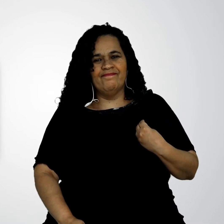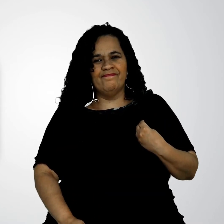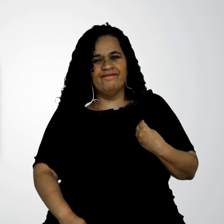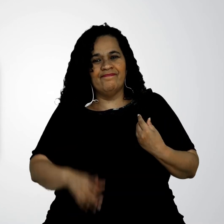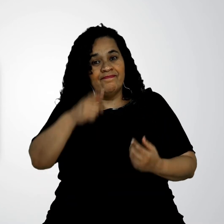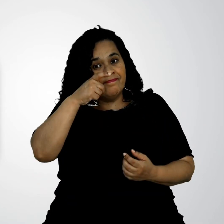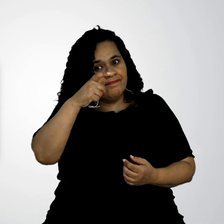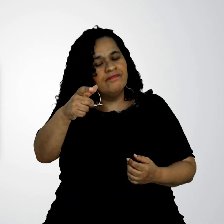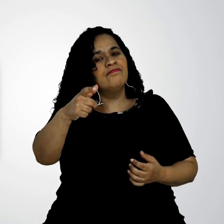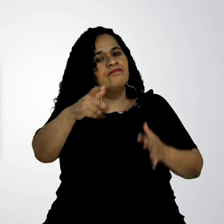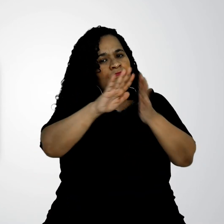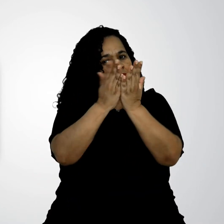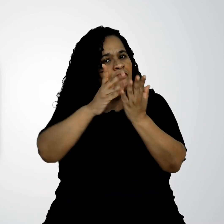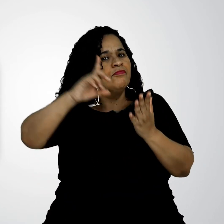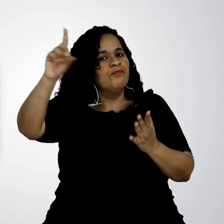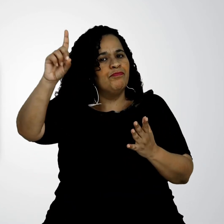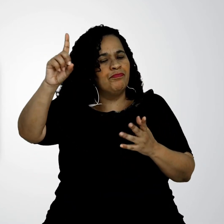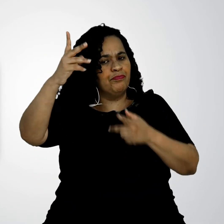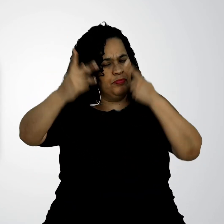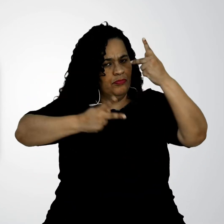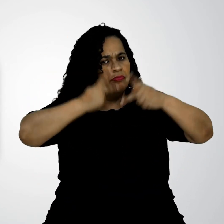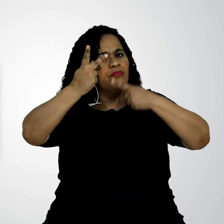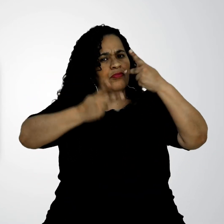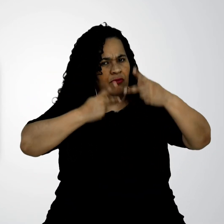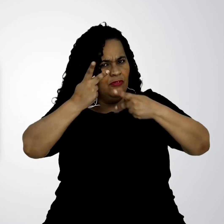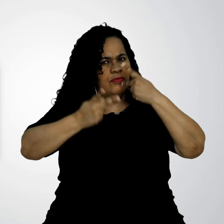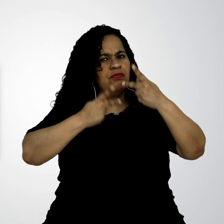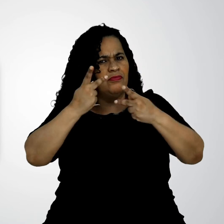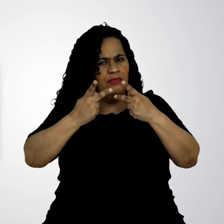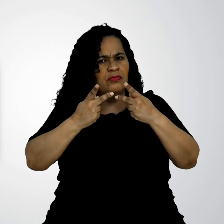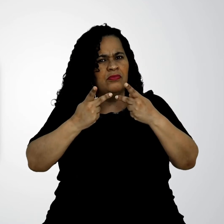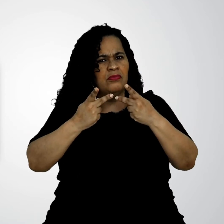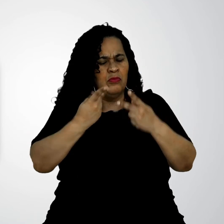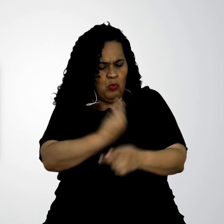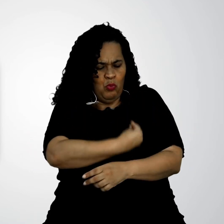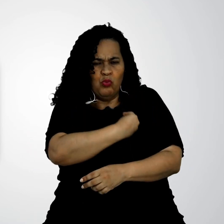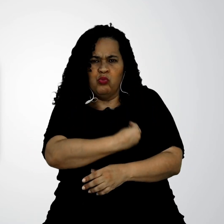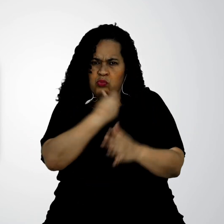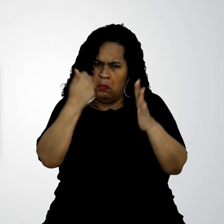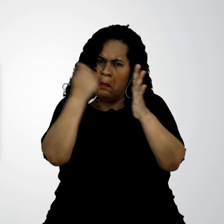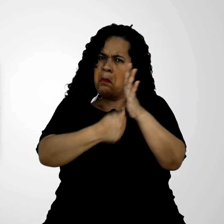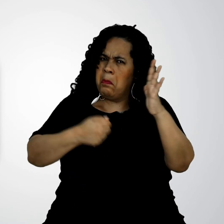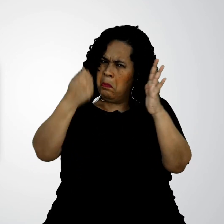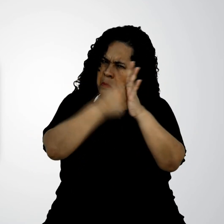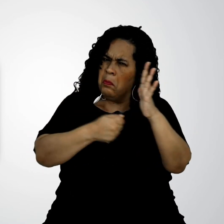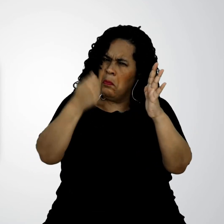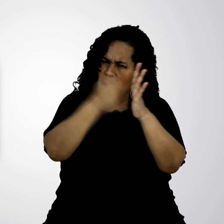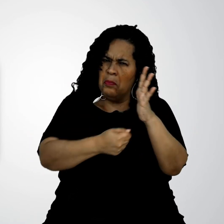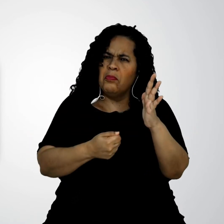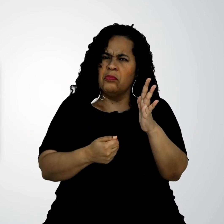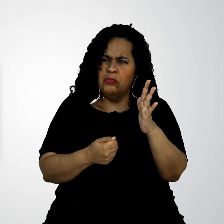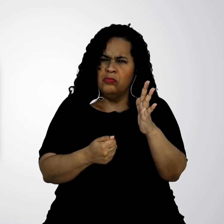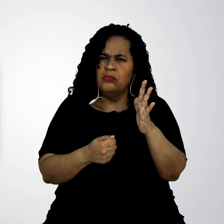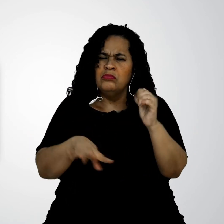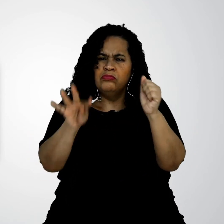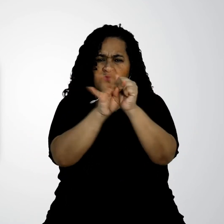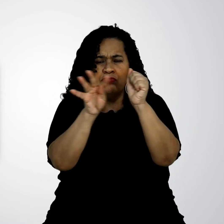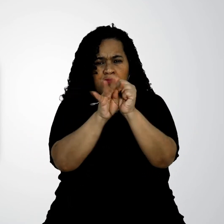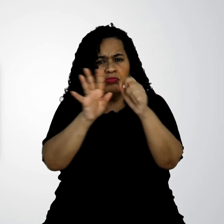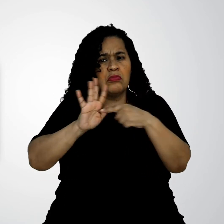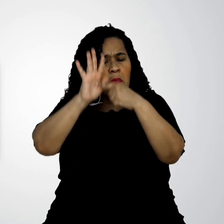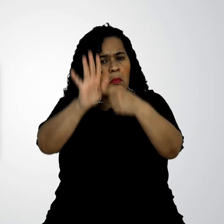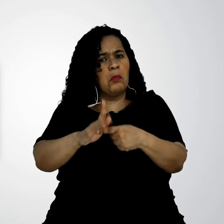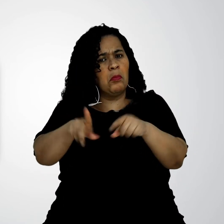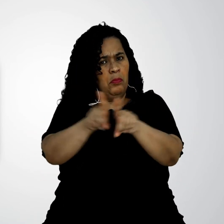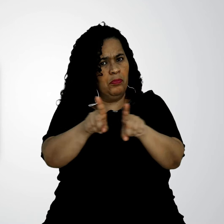Bíblia ela não isenta em nenhum momento que nós tenhamos lutas, né? O próprio Tiago fala que haveriam de fato tentações, né?